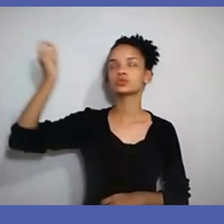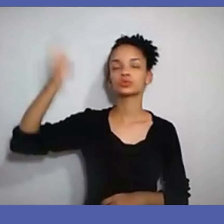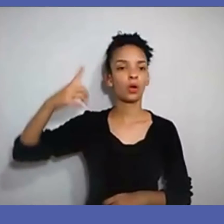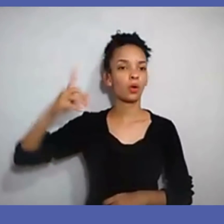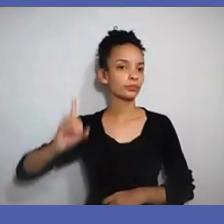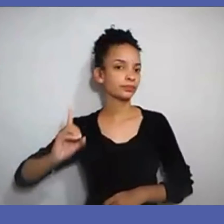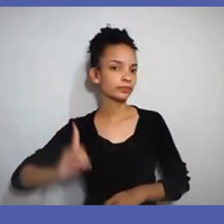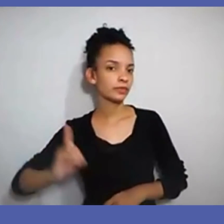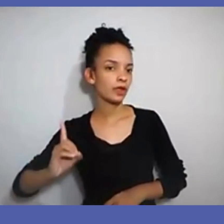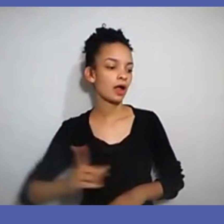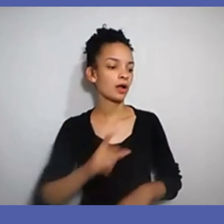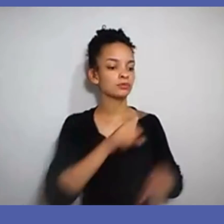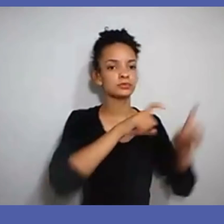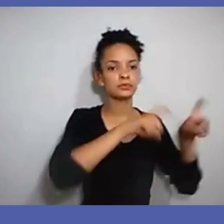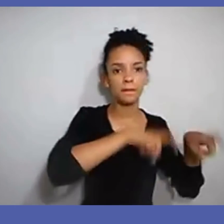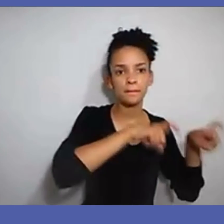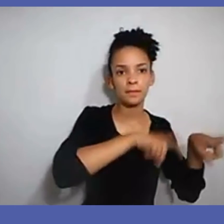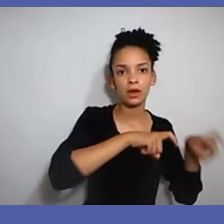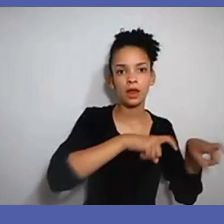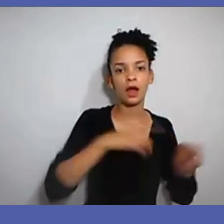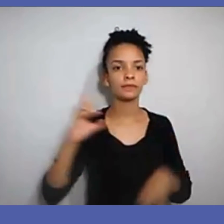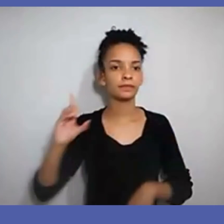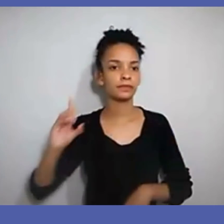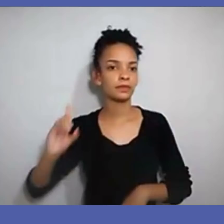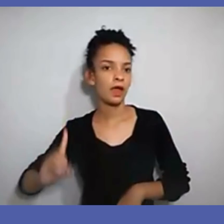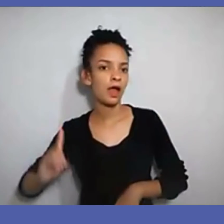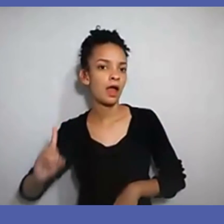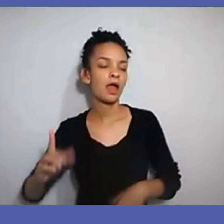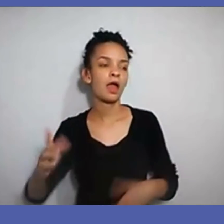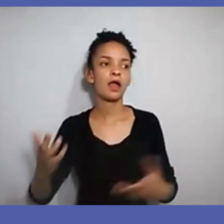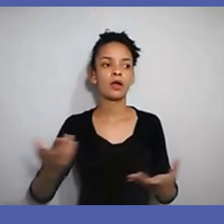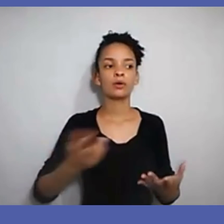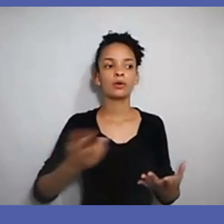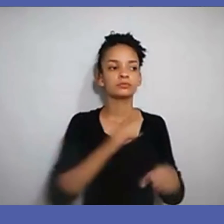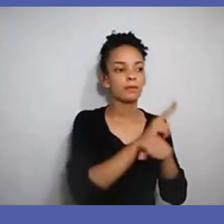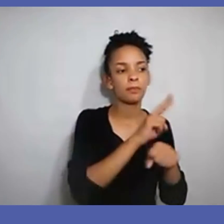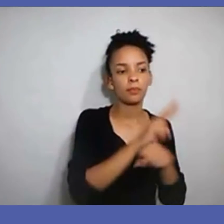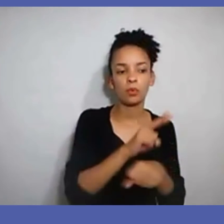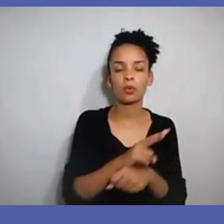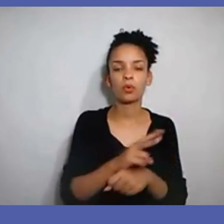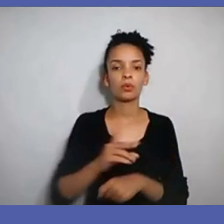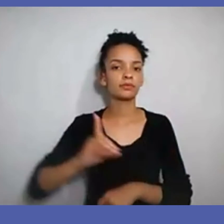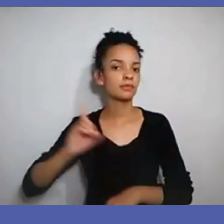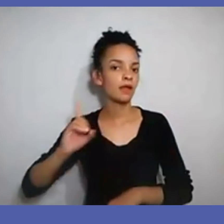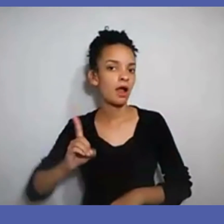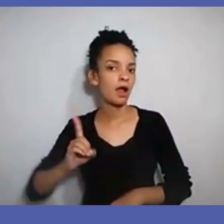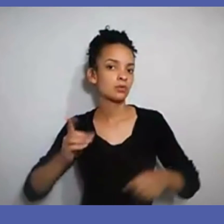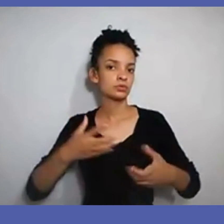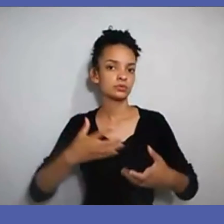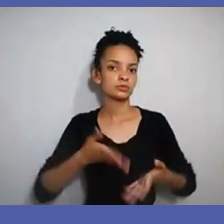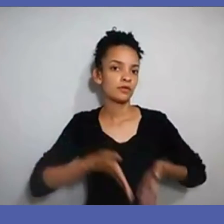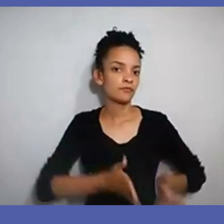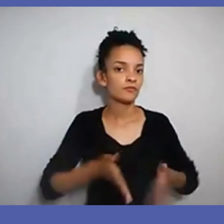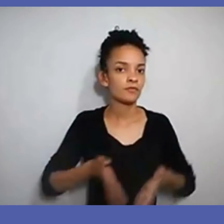Deus da proteção. Hoje tem Deus da proteção dos caminhoneiros, né? Hoje tem Deus da